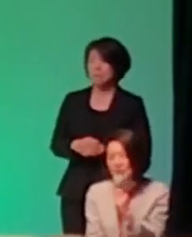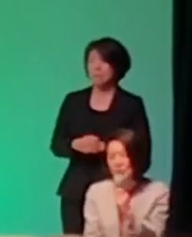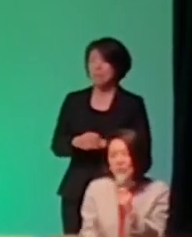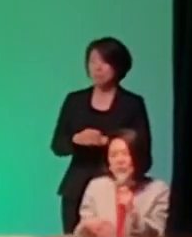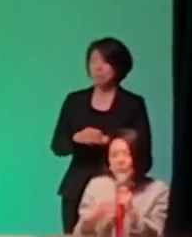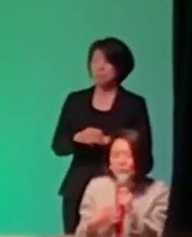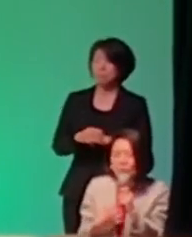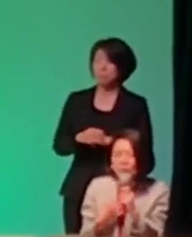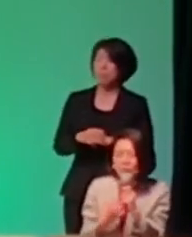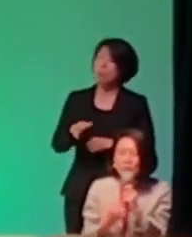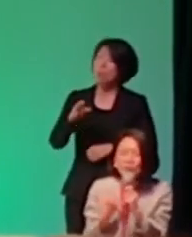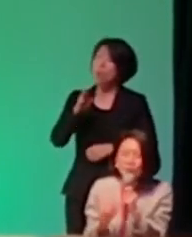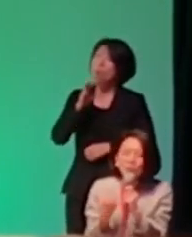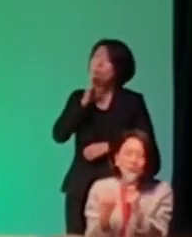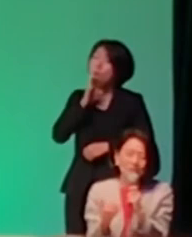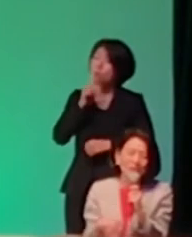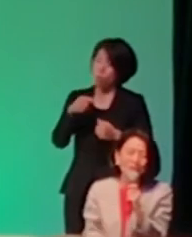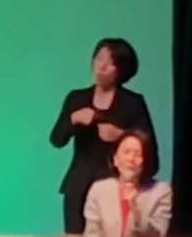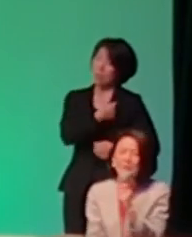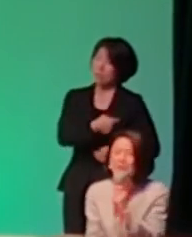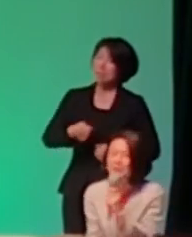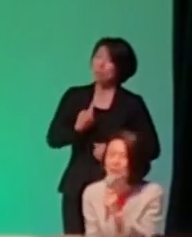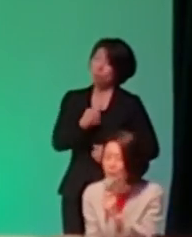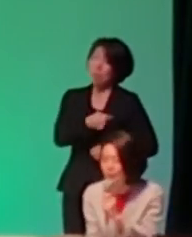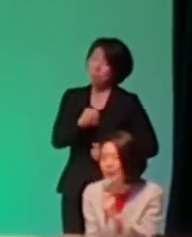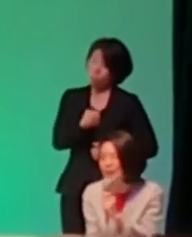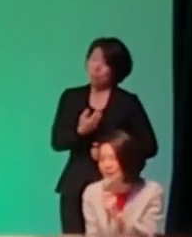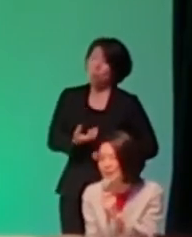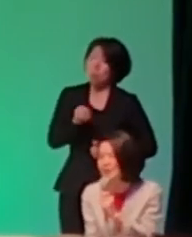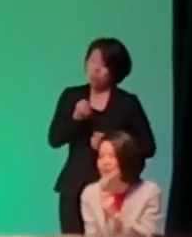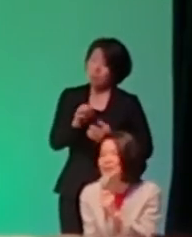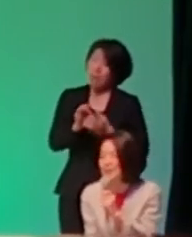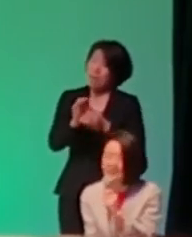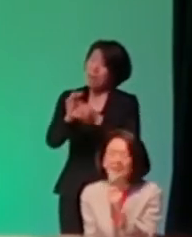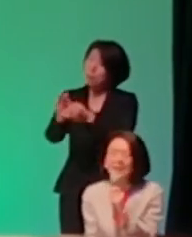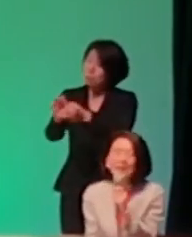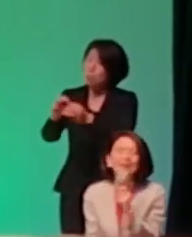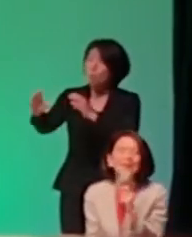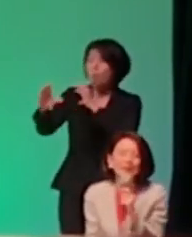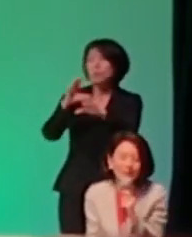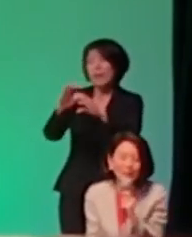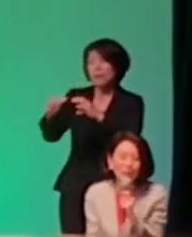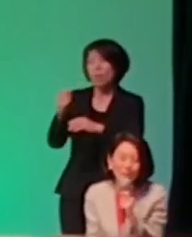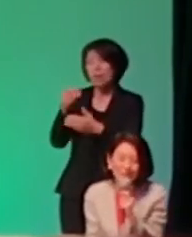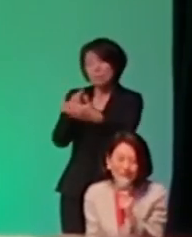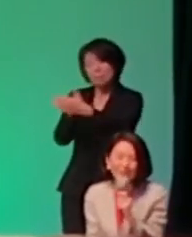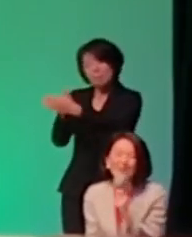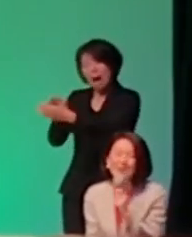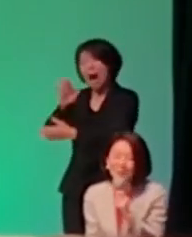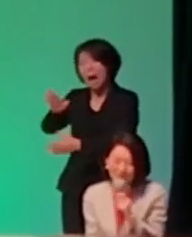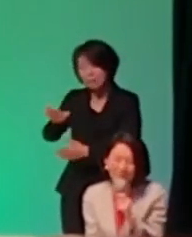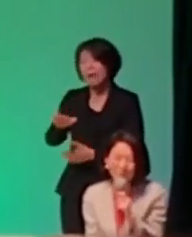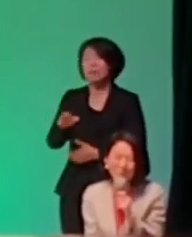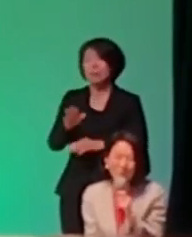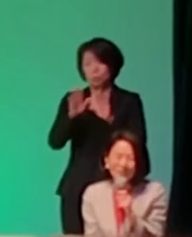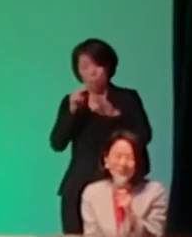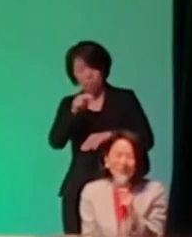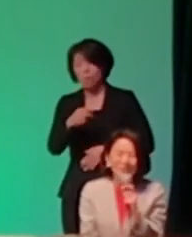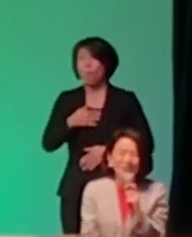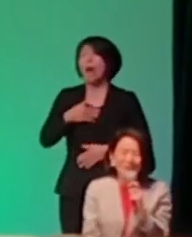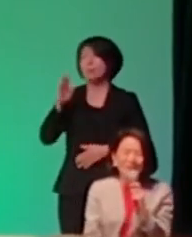コミュニケーション、本当の自分の思いを伝えるコミュニケーションがお互いにできていたのでいなかったんだなということに気づかされました